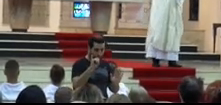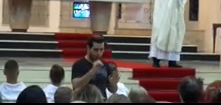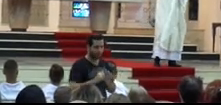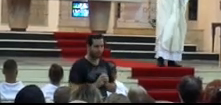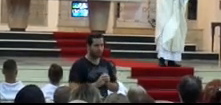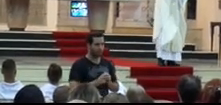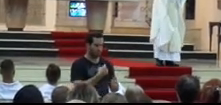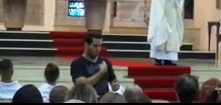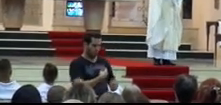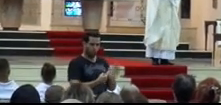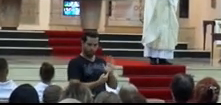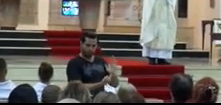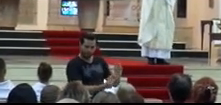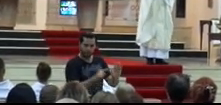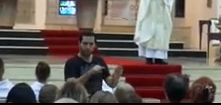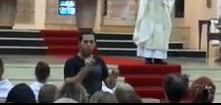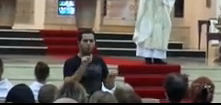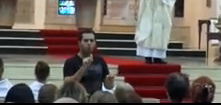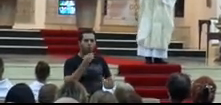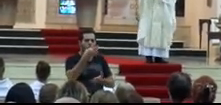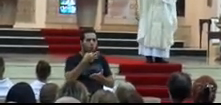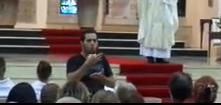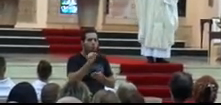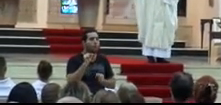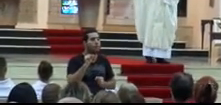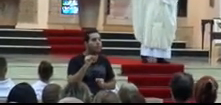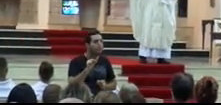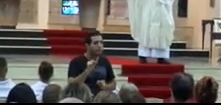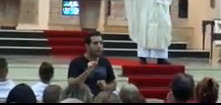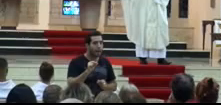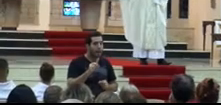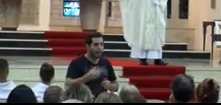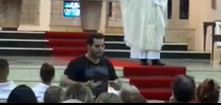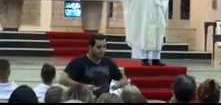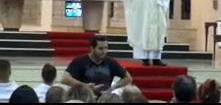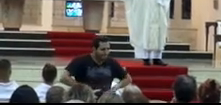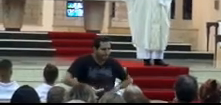Para João é serviço, por isso há muitos que